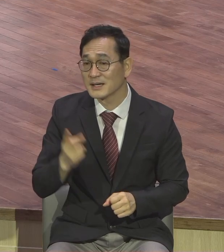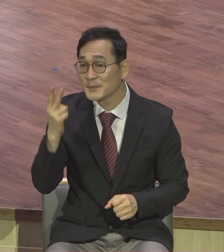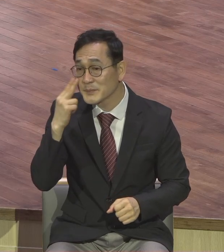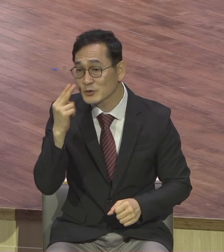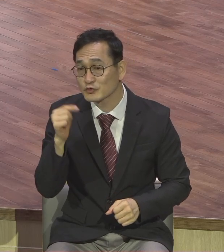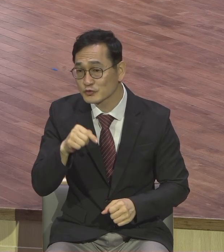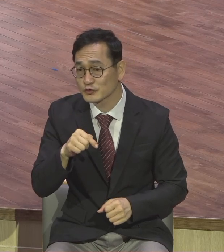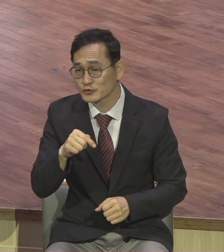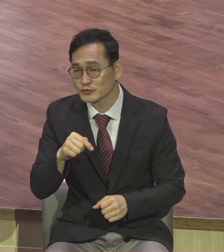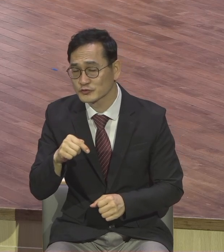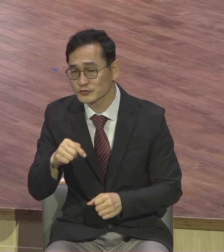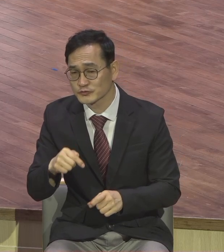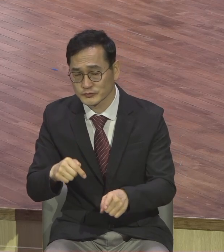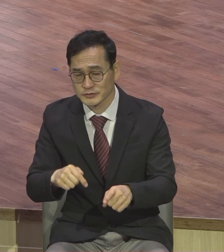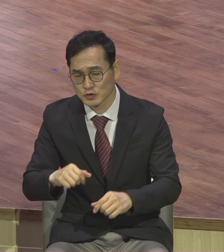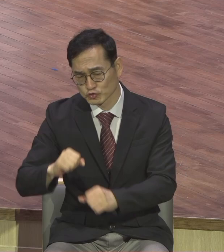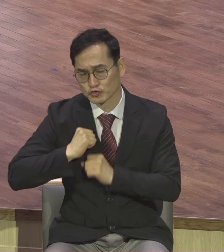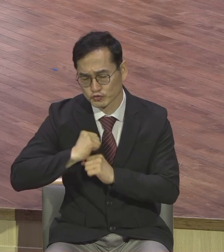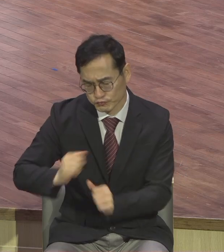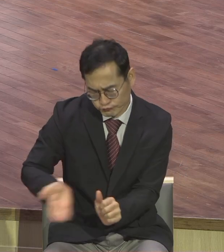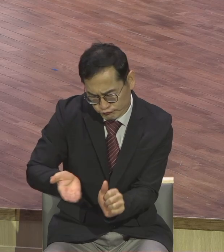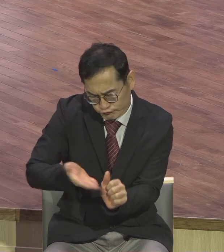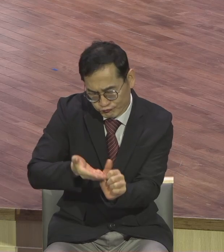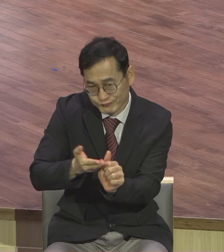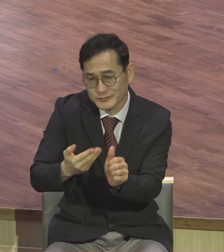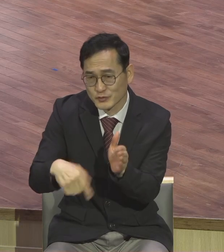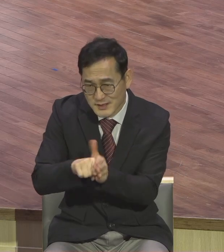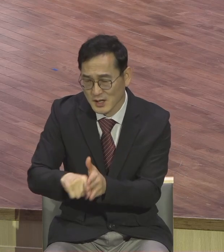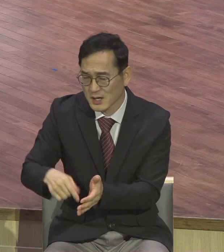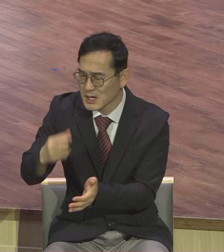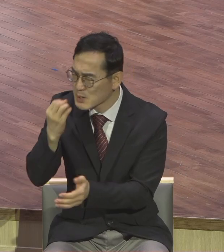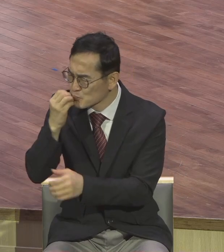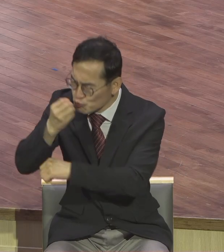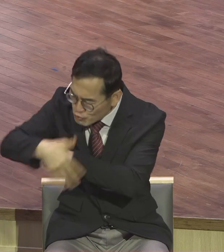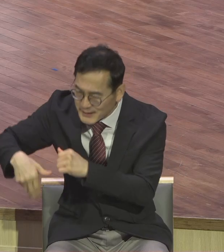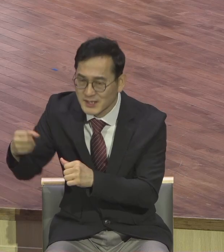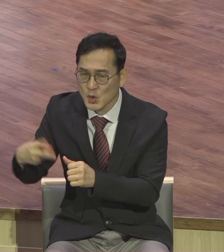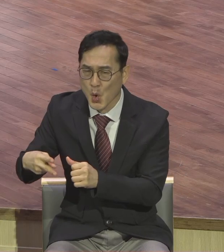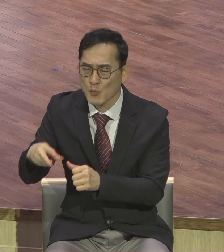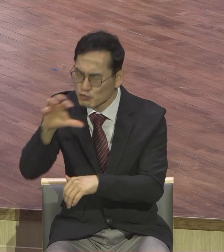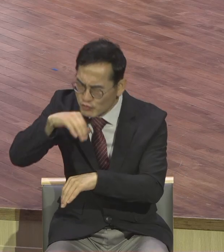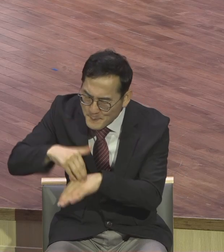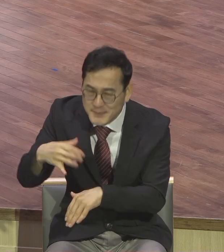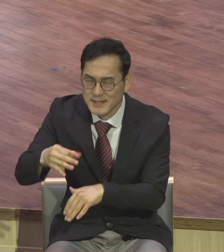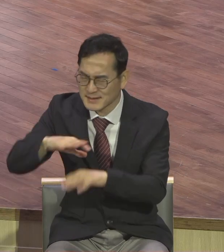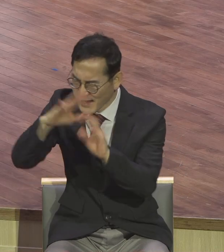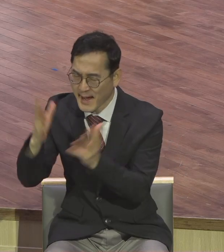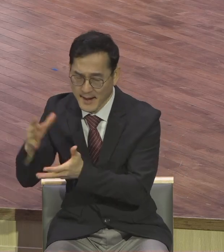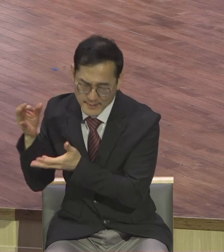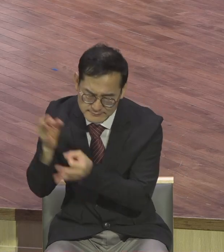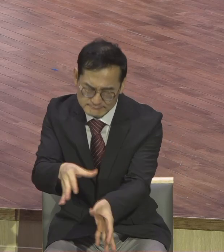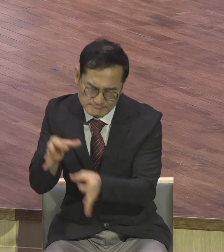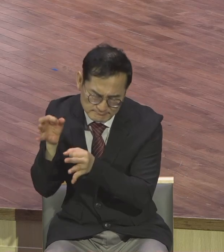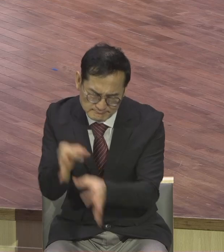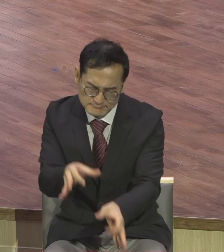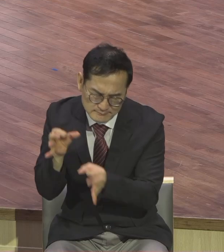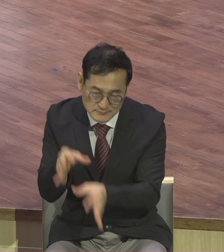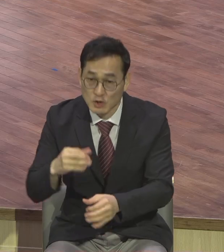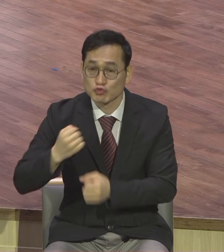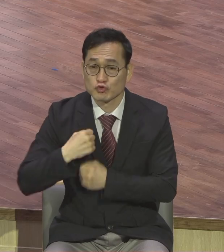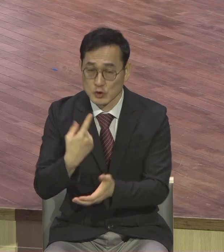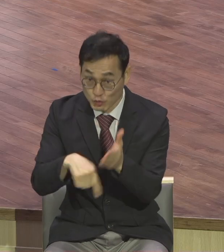아프가니스탄 정규군을 양성하기 위해서 무기, 장비, 훈련비까지 참 그렇게 해서 준 돈이 백조에